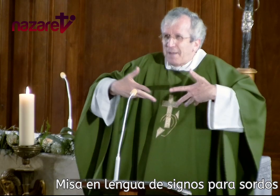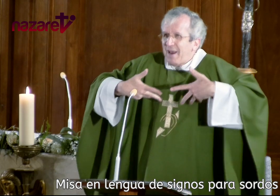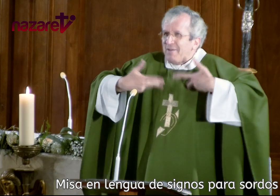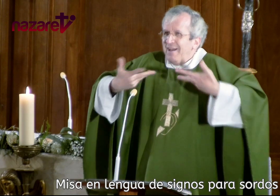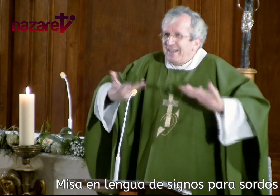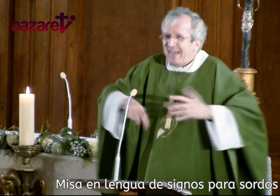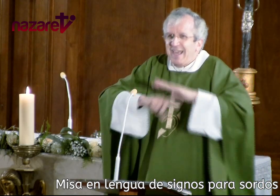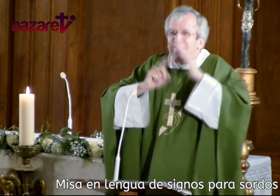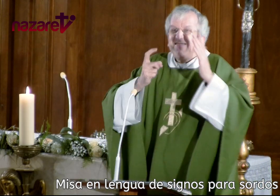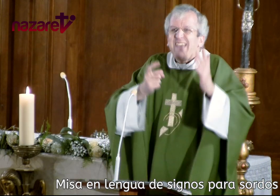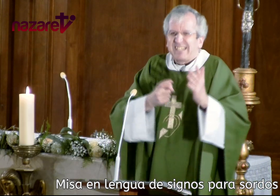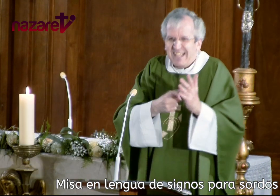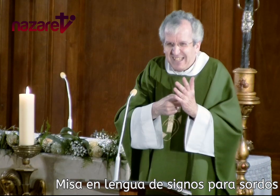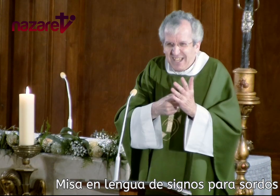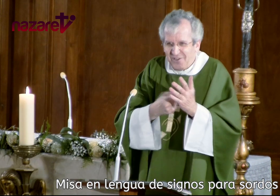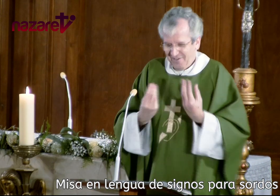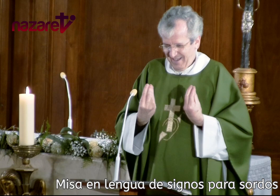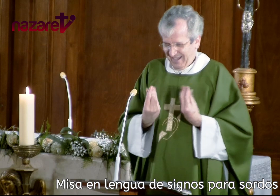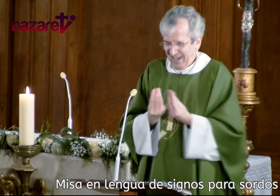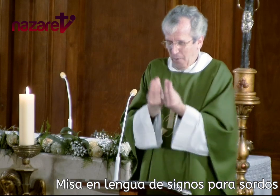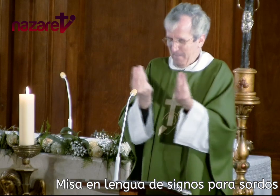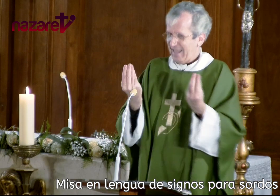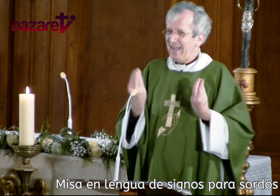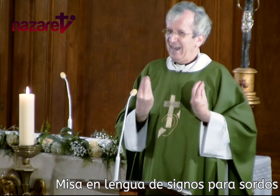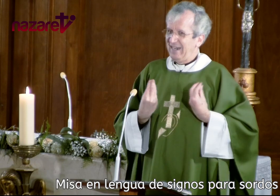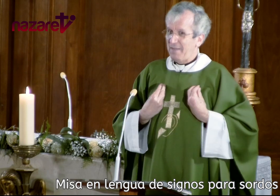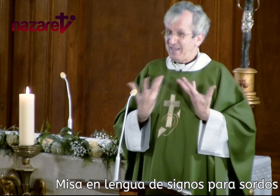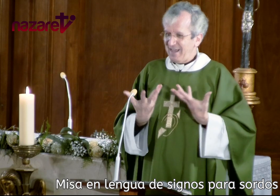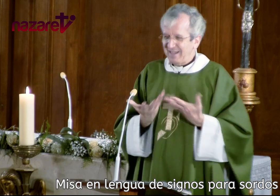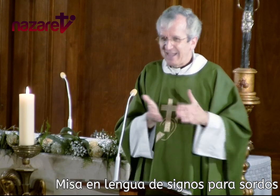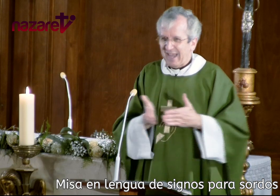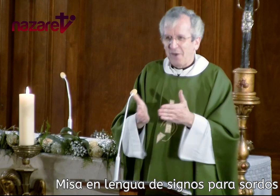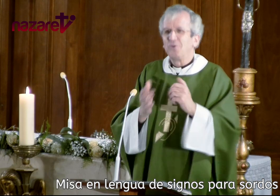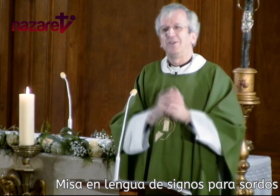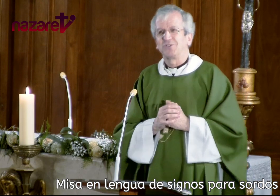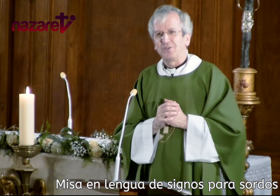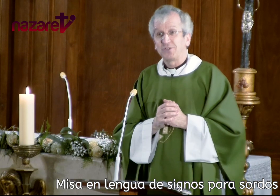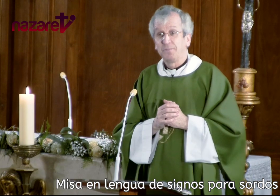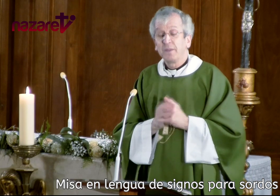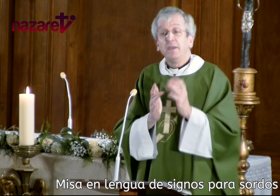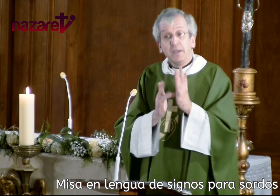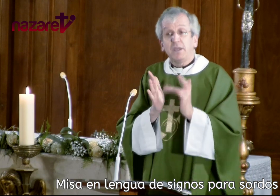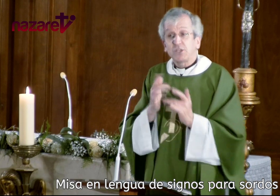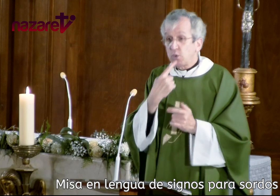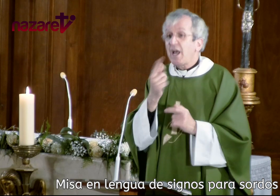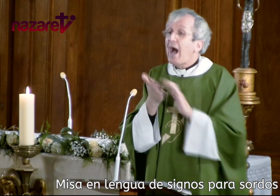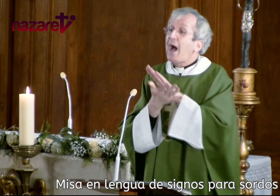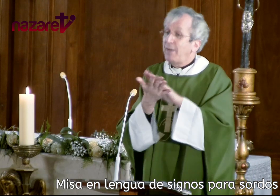palabra que da sentido y completa la vida de cada uno de nosotros y jesús hablaba